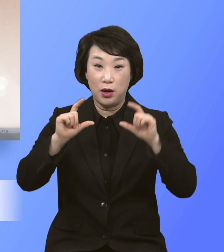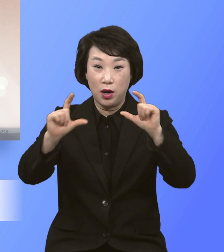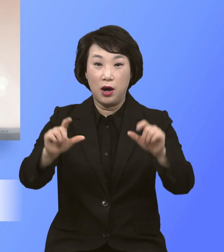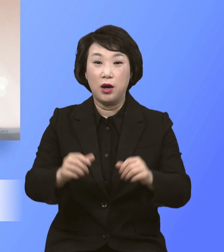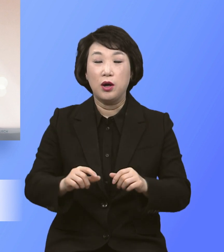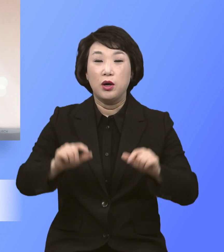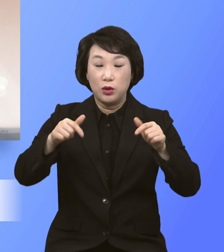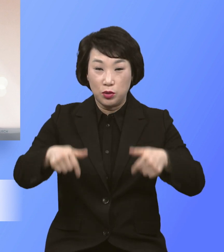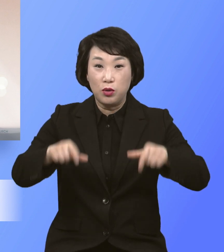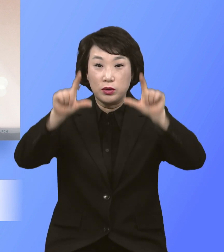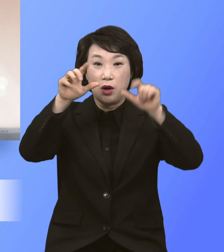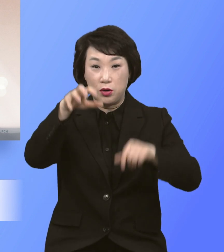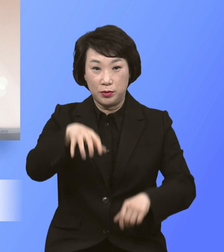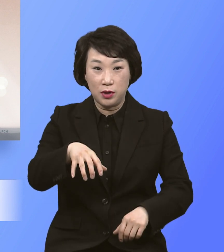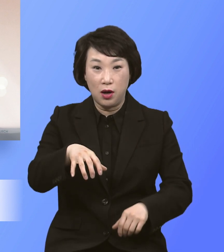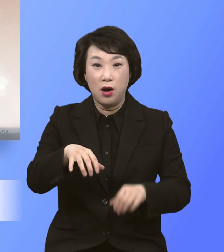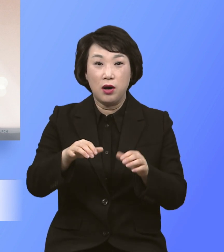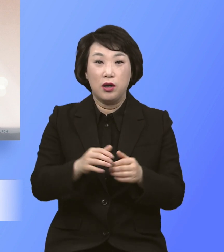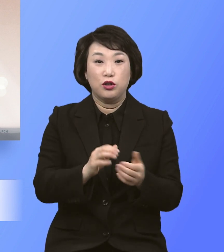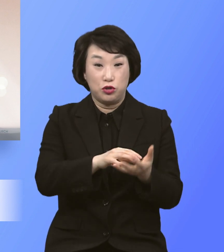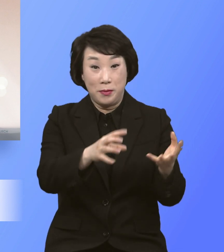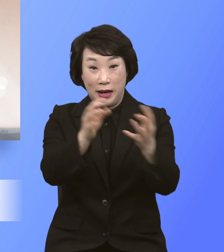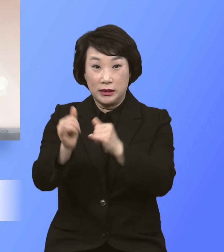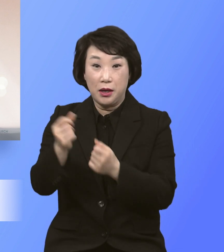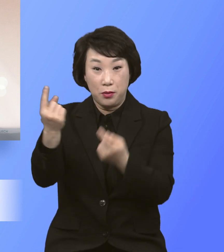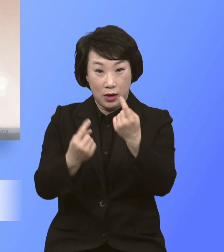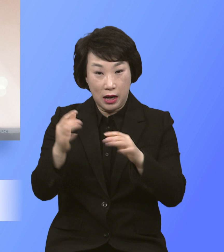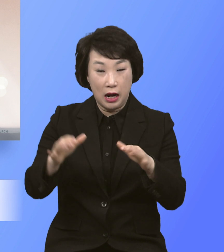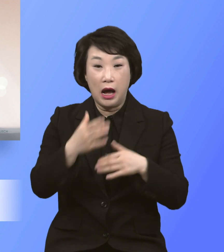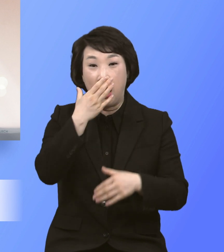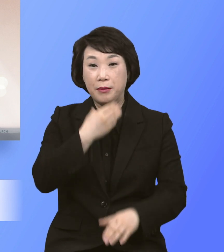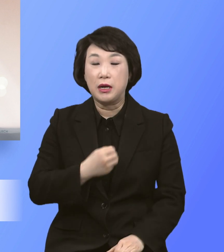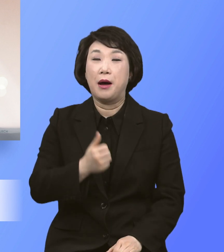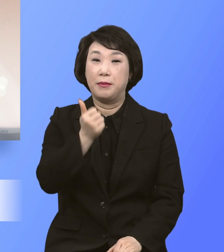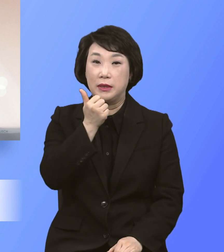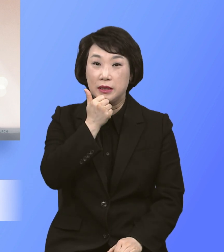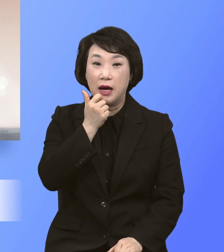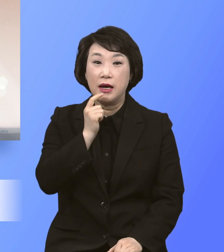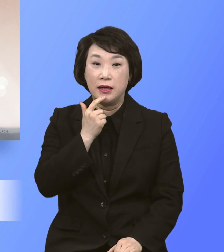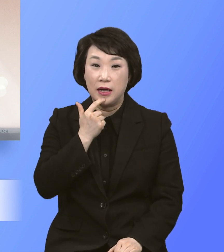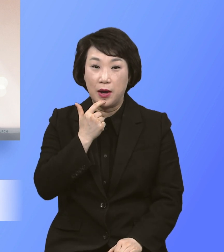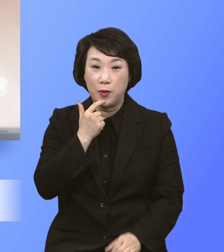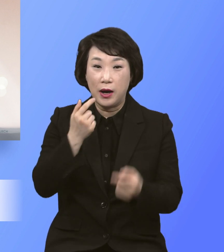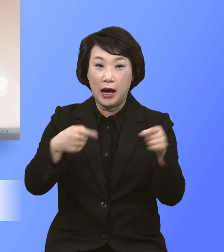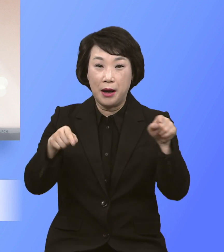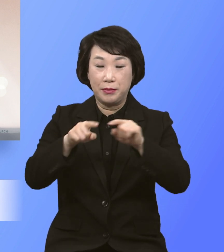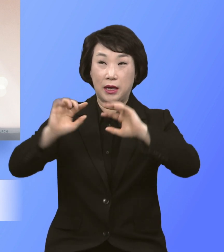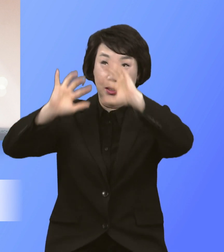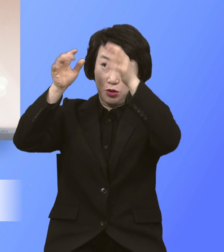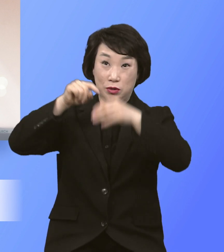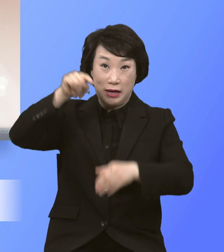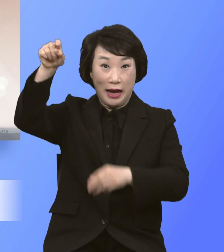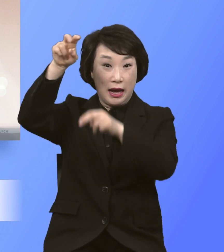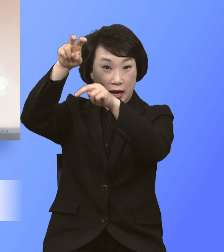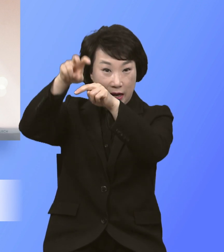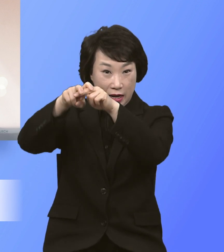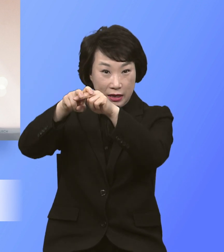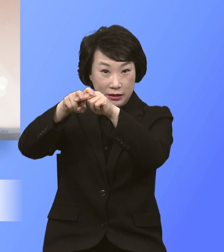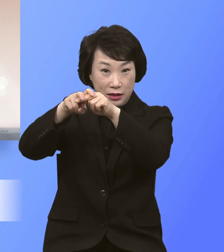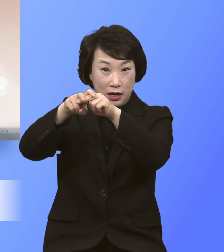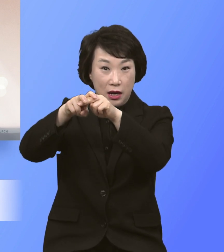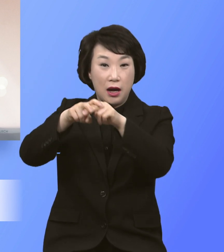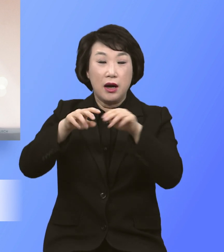너희에게 이르노니 동서로부터 많은 사람이 일어 아브라함과 이삭과 야곱과 함께